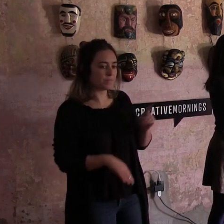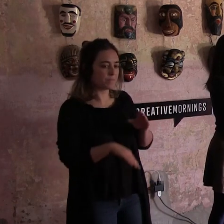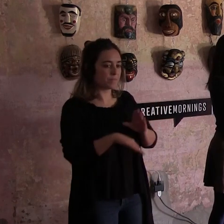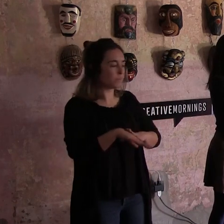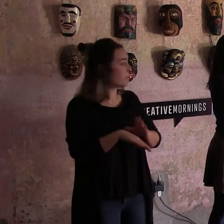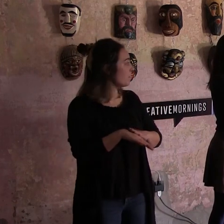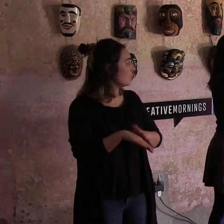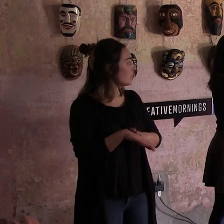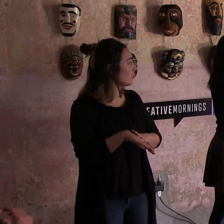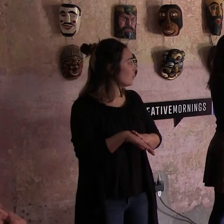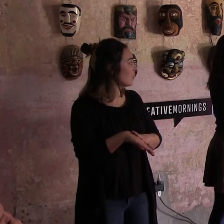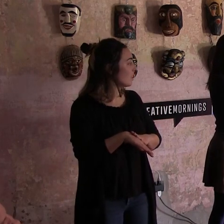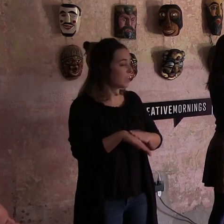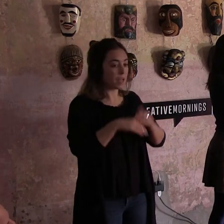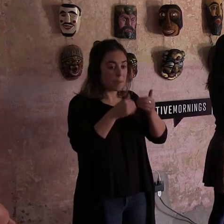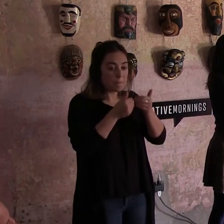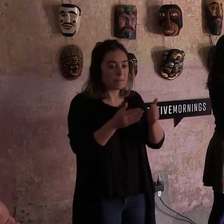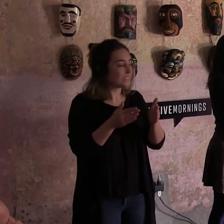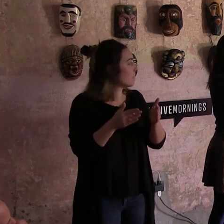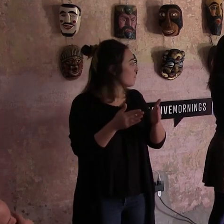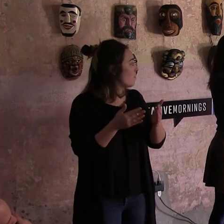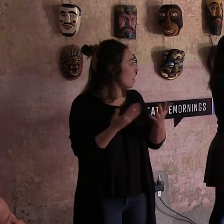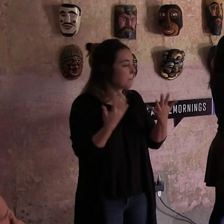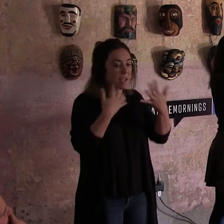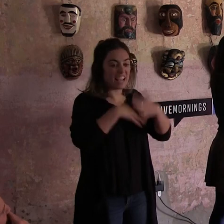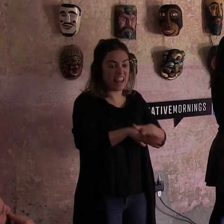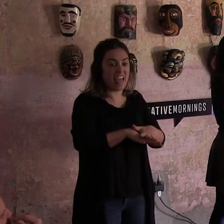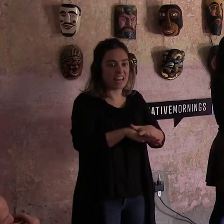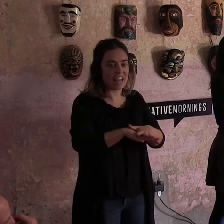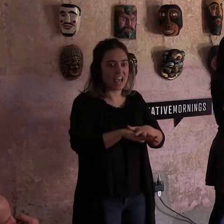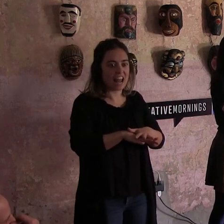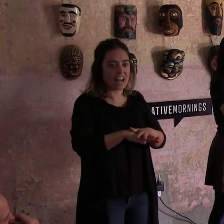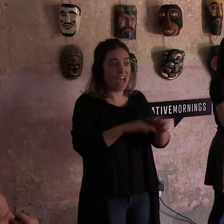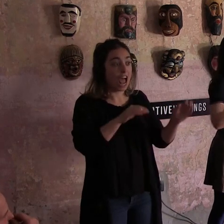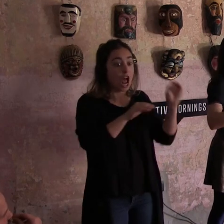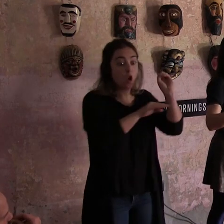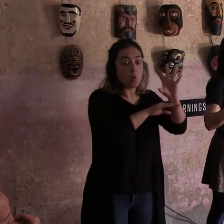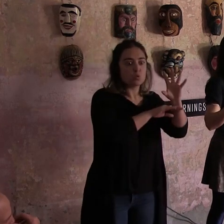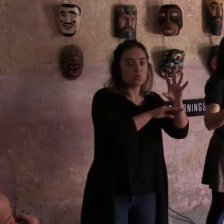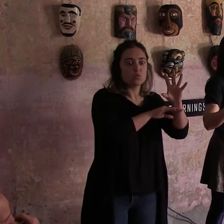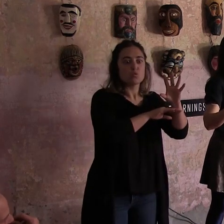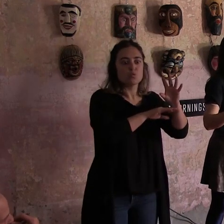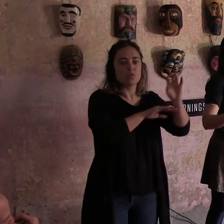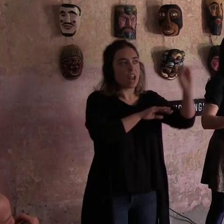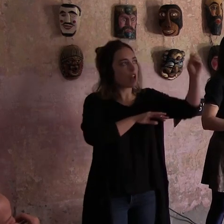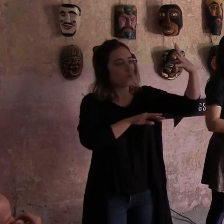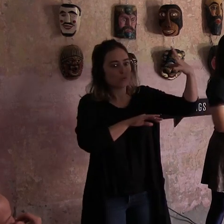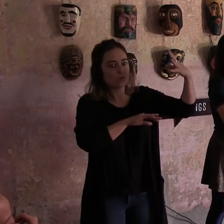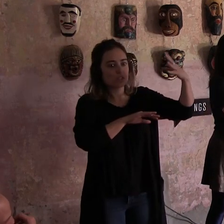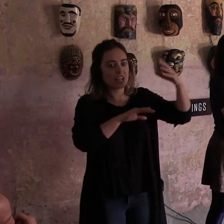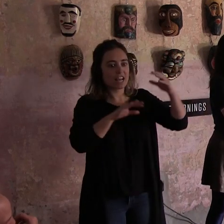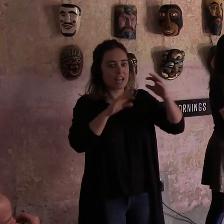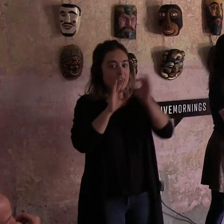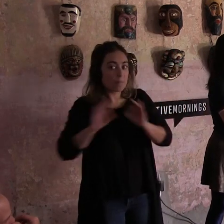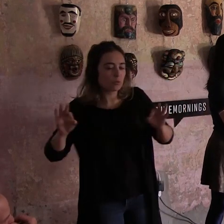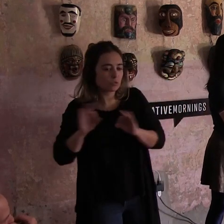Empezamos a estudiar, a mezclar la tecnología. Ahí la luz y el sonido estaban,